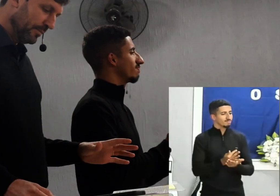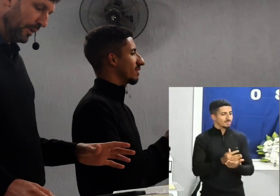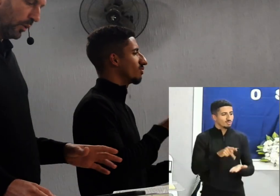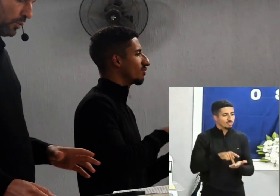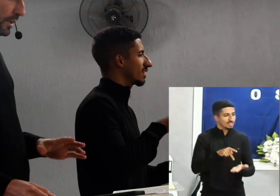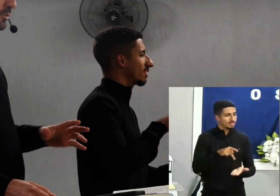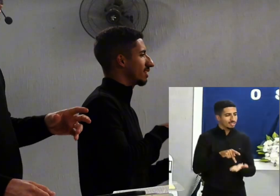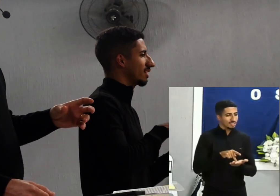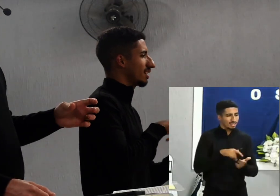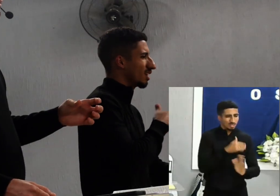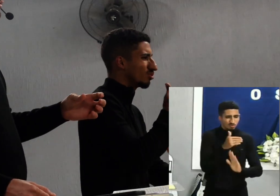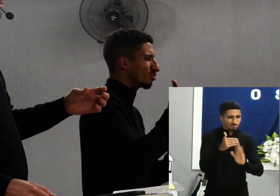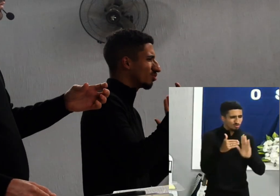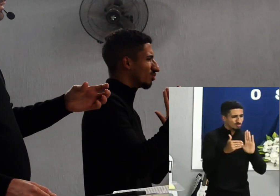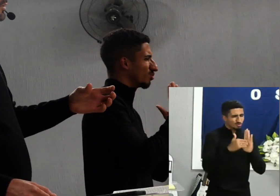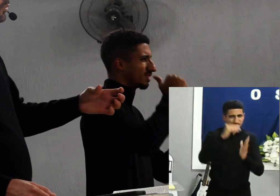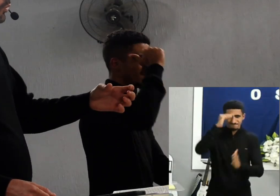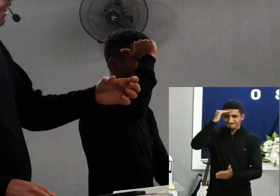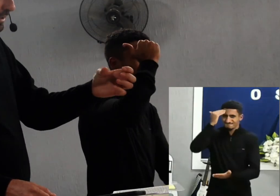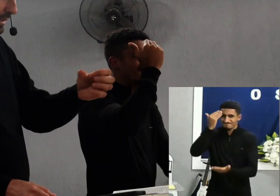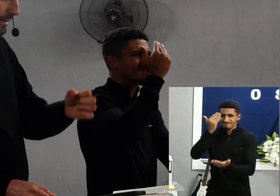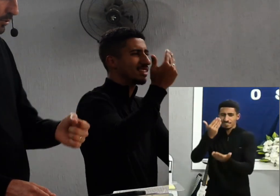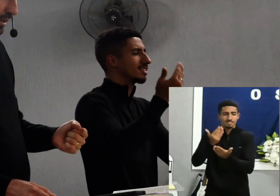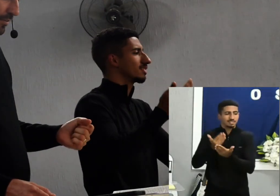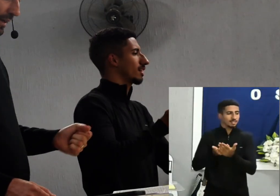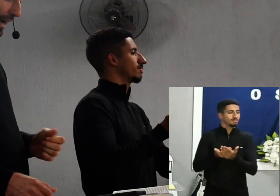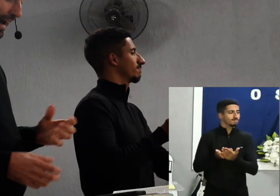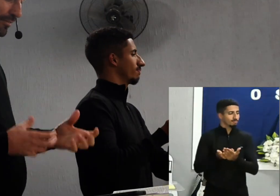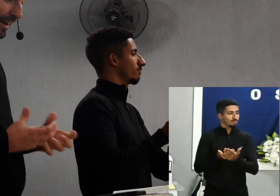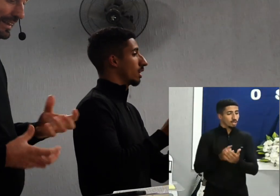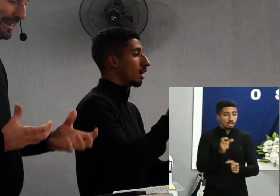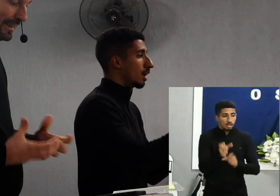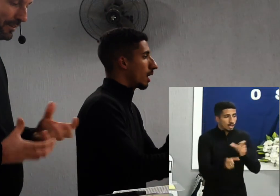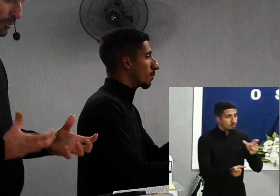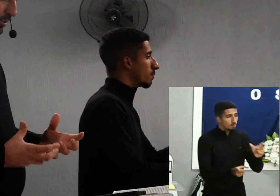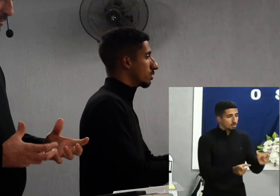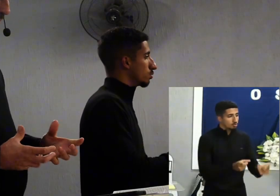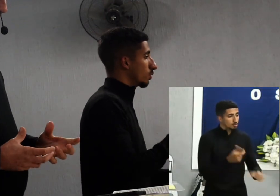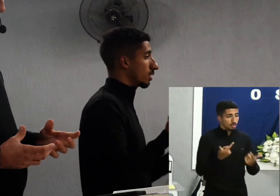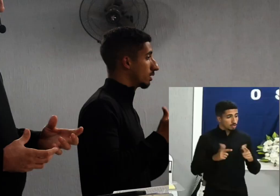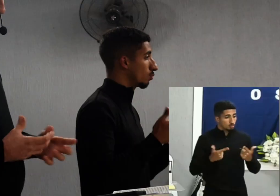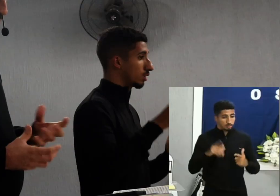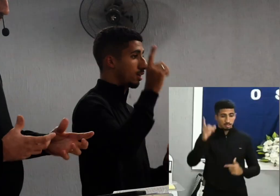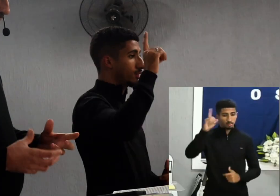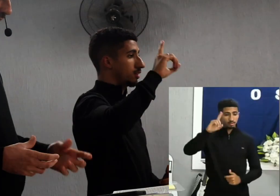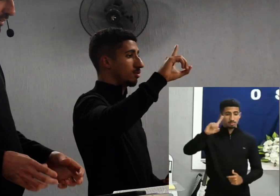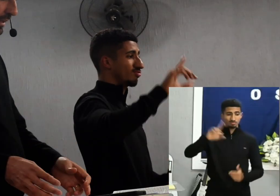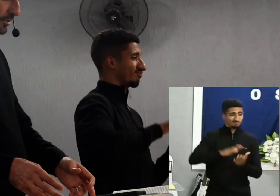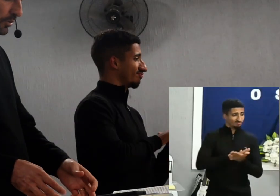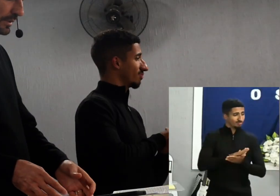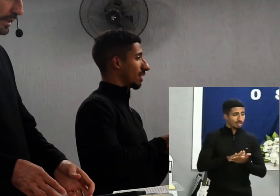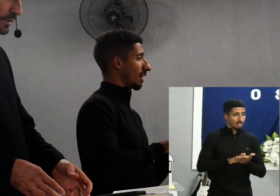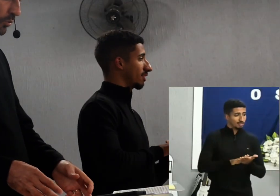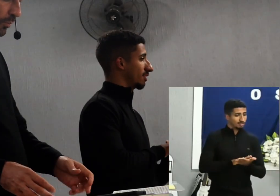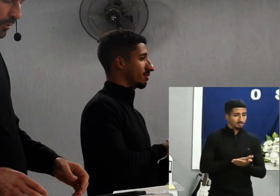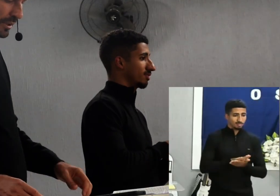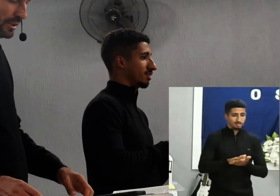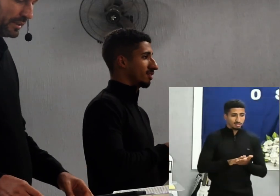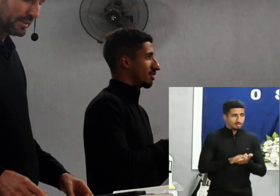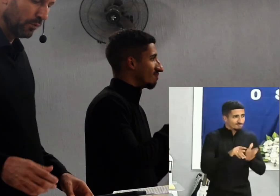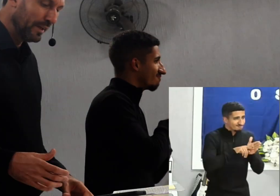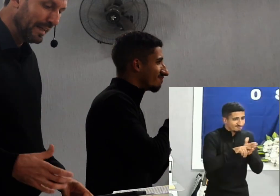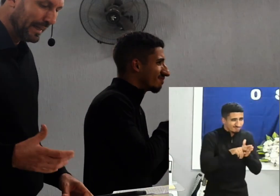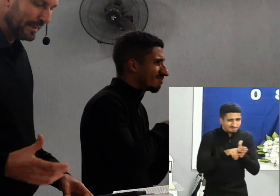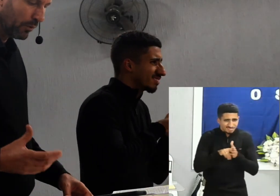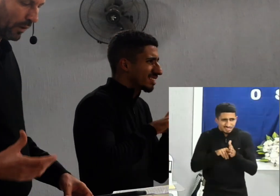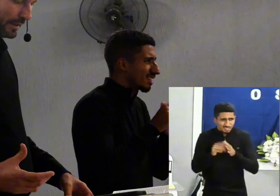Mas, enquanto isso, o homem sem Deus, ele fica avaliando, e as suas avaliações, elas são